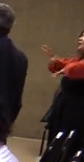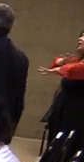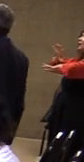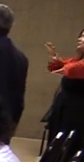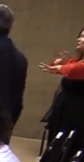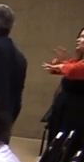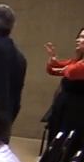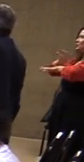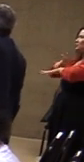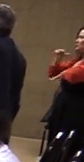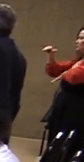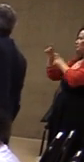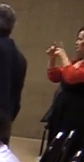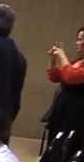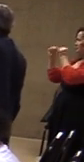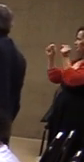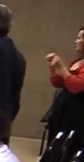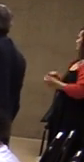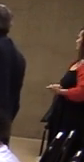William.